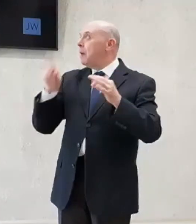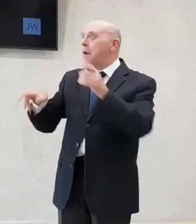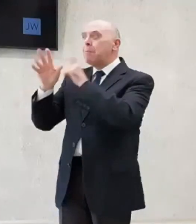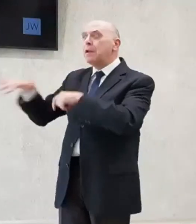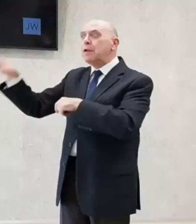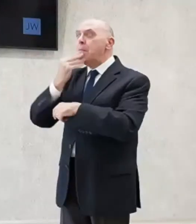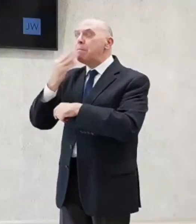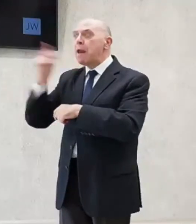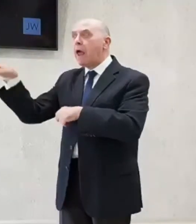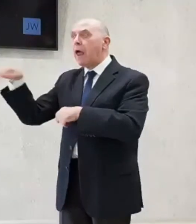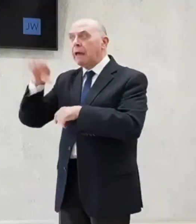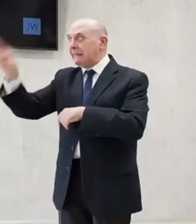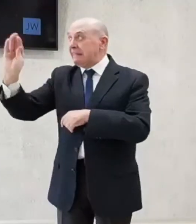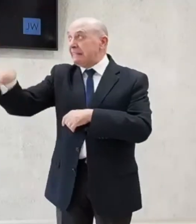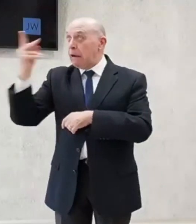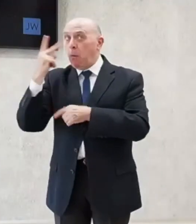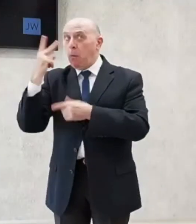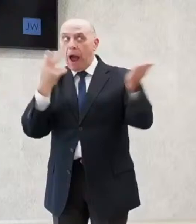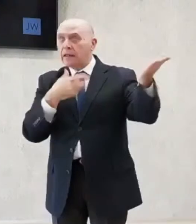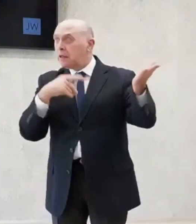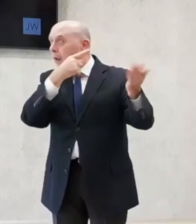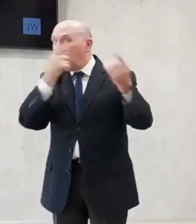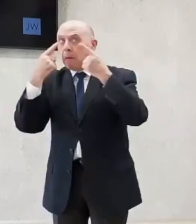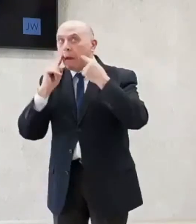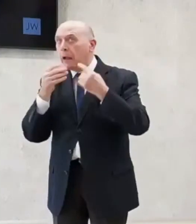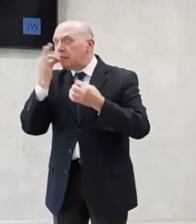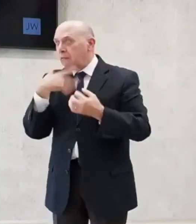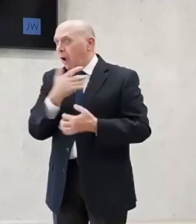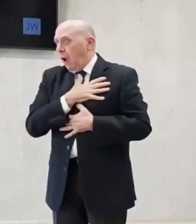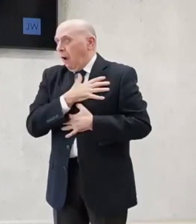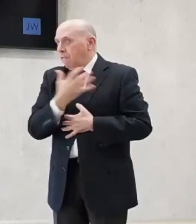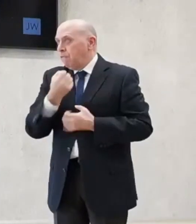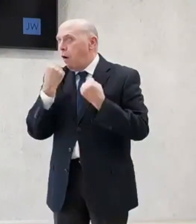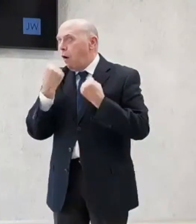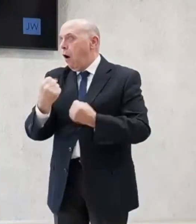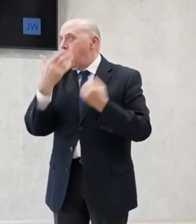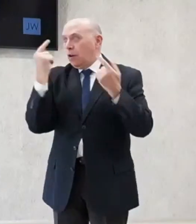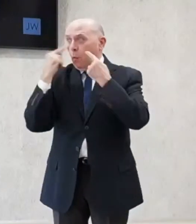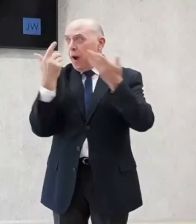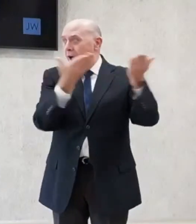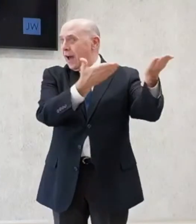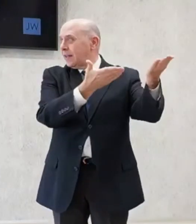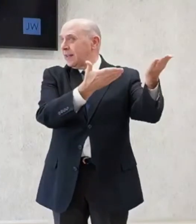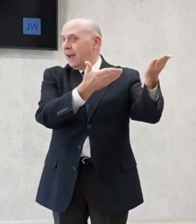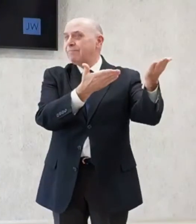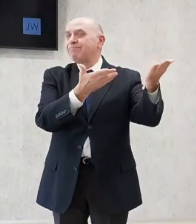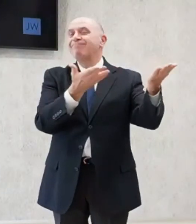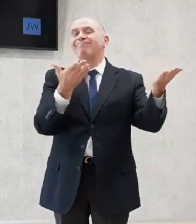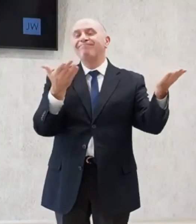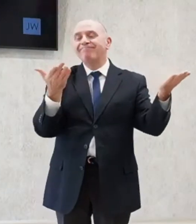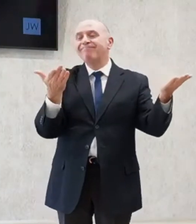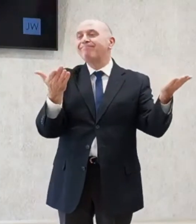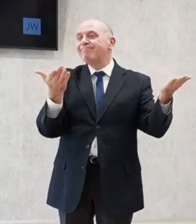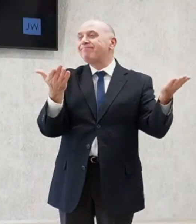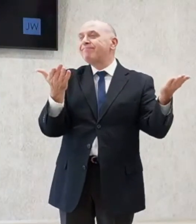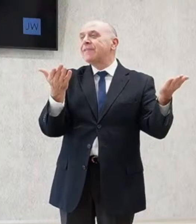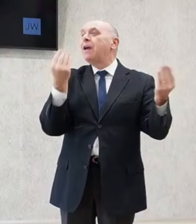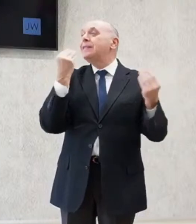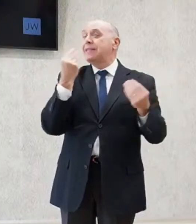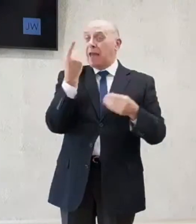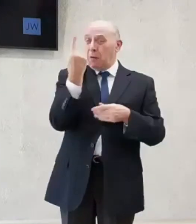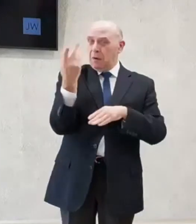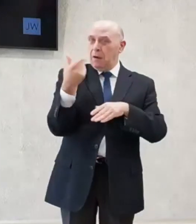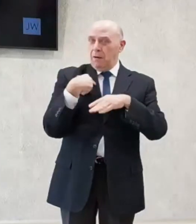gli voleva bene perciò il piangere essere rattristati per la morte di una persona cara diciamo è parte della vita perché